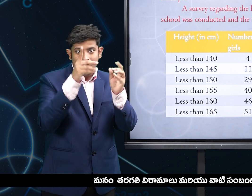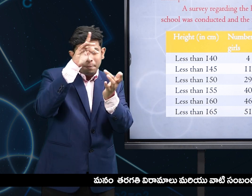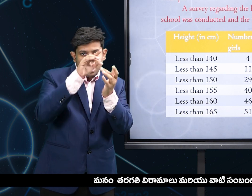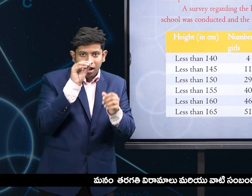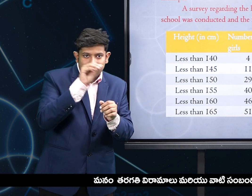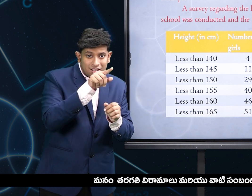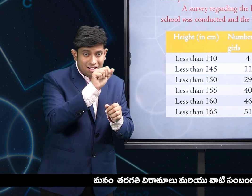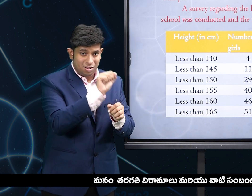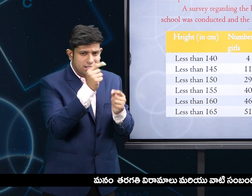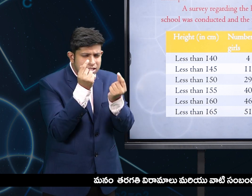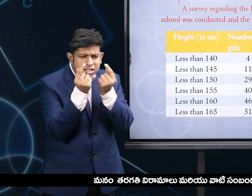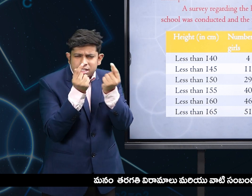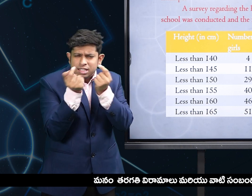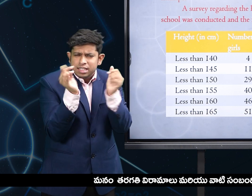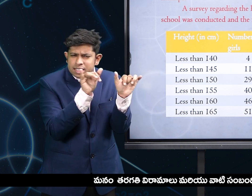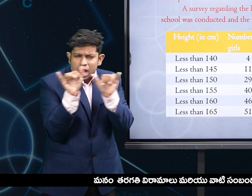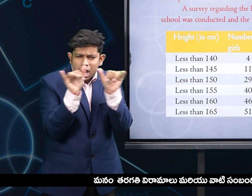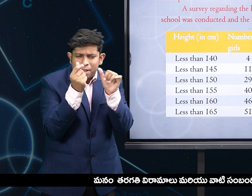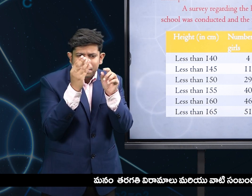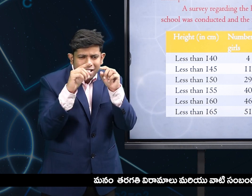సంబంధిత పౌనఃపున్యాలను కనుగొనాలి.